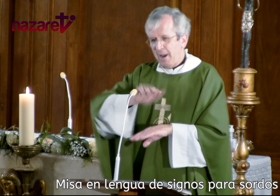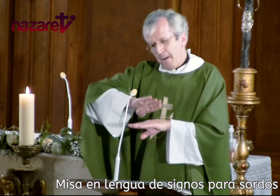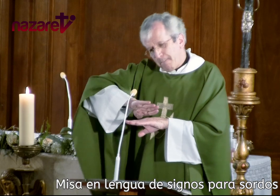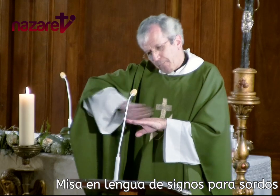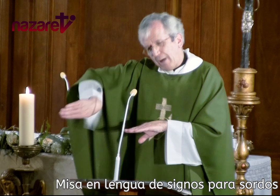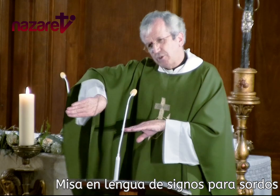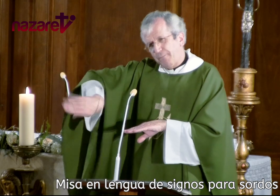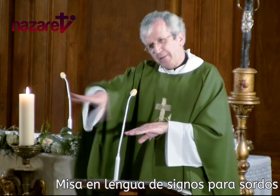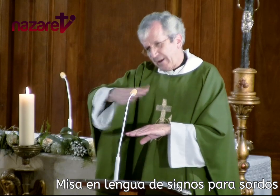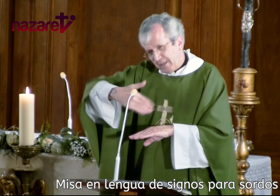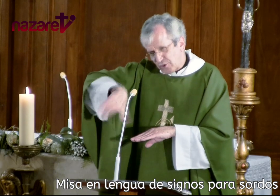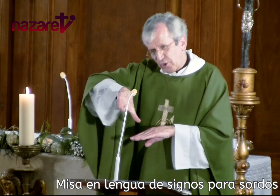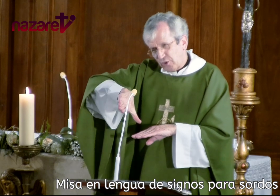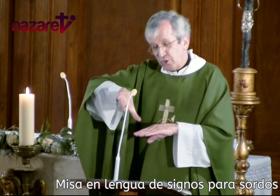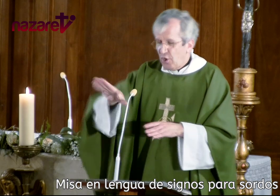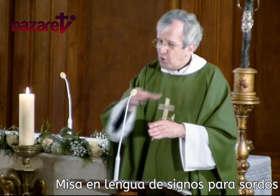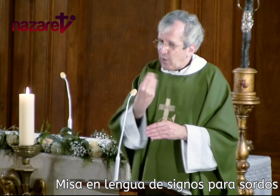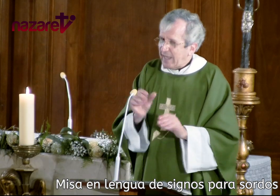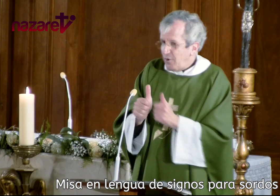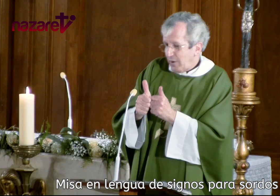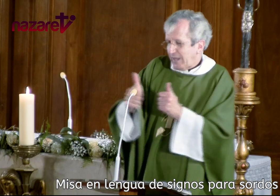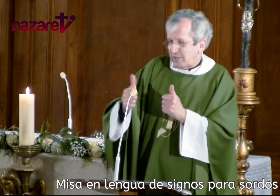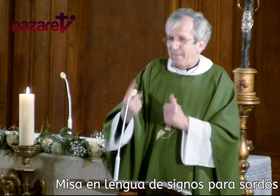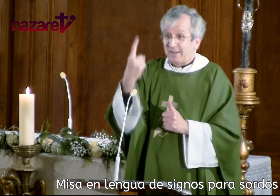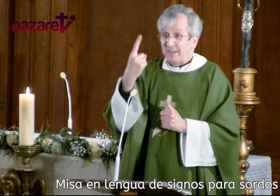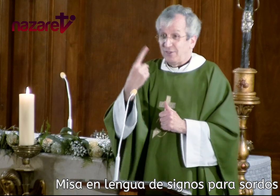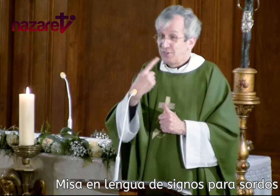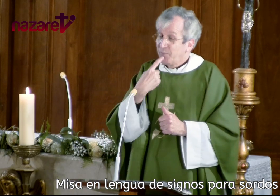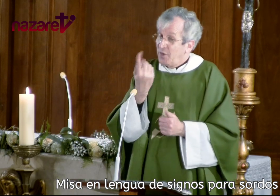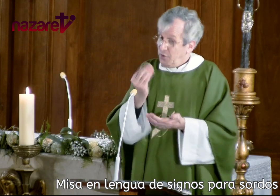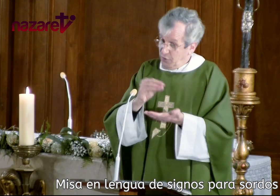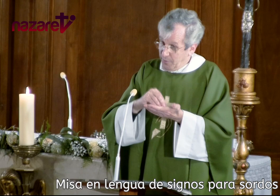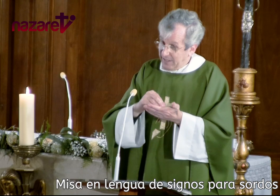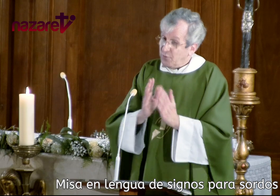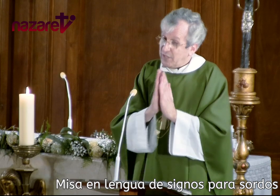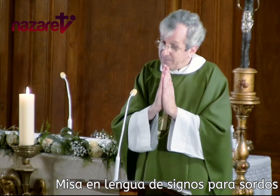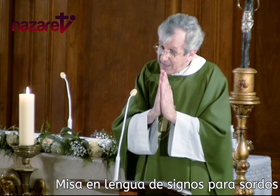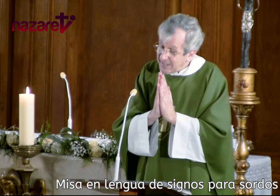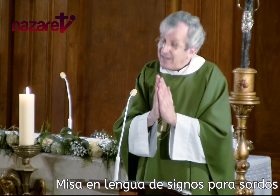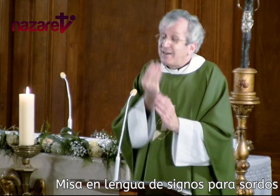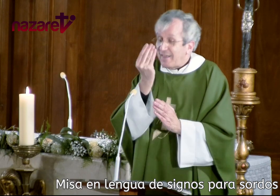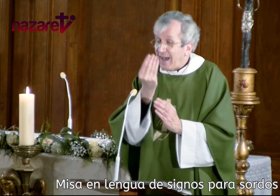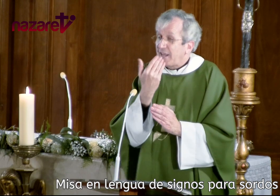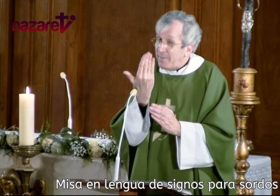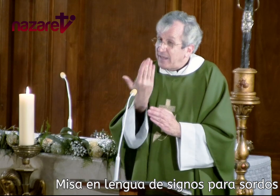podamos aportar de nosotros todo aquello que nos aparta de dios yo pienso muchas veces rezar y pedir